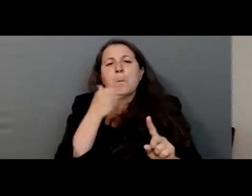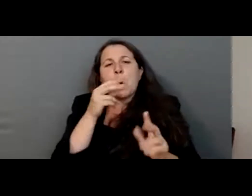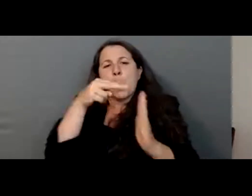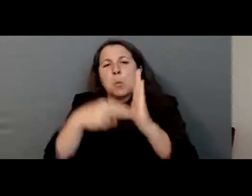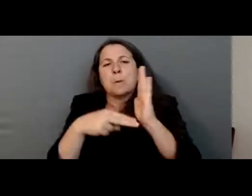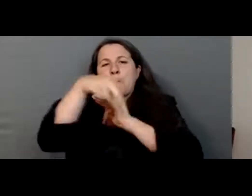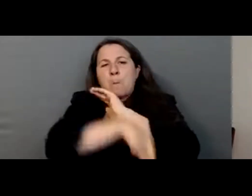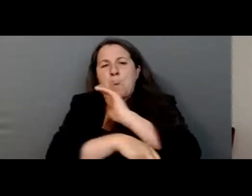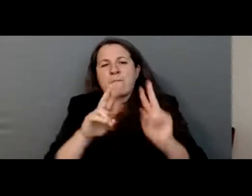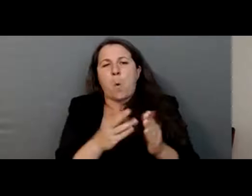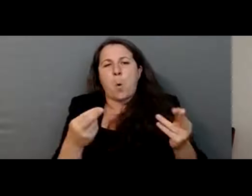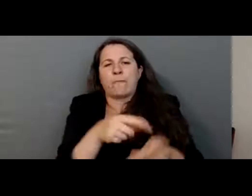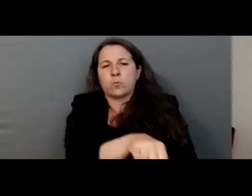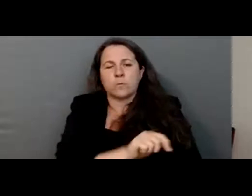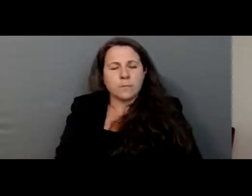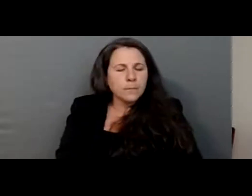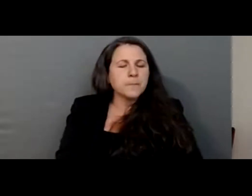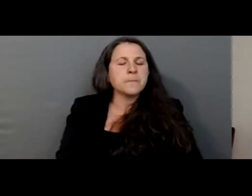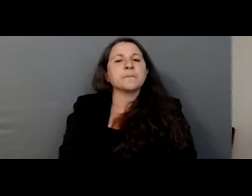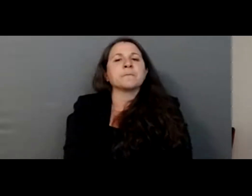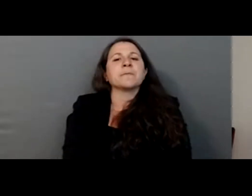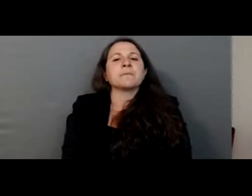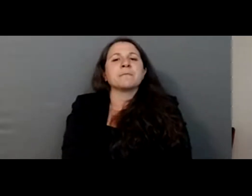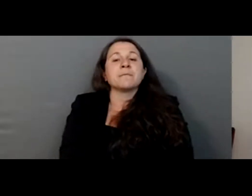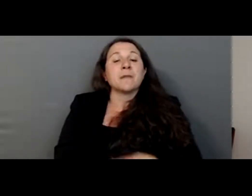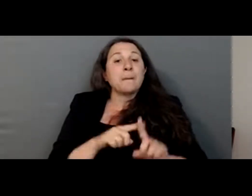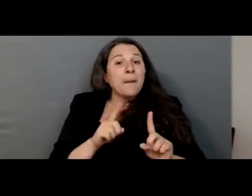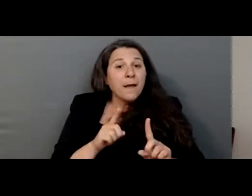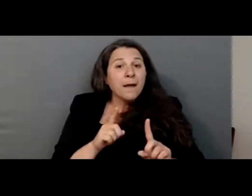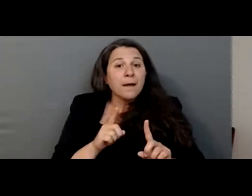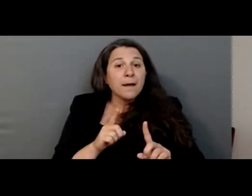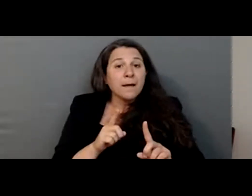sujet. Mais ce qui est plus important, c'est cette idée vraiment que